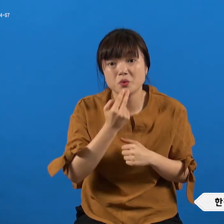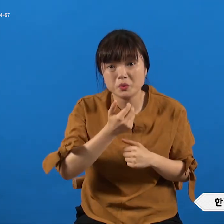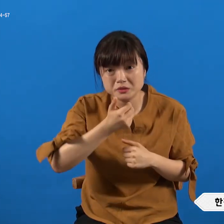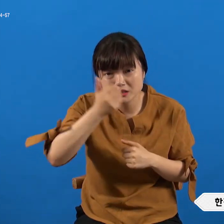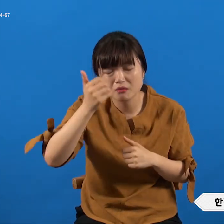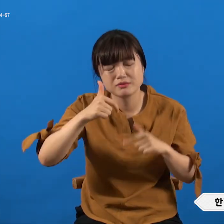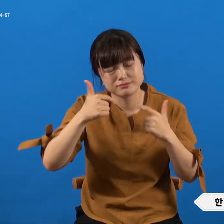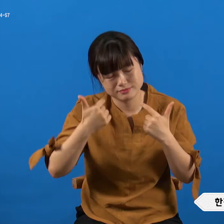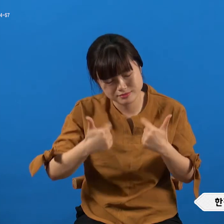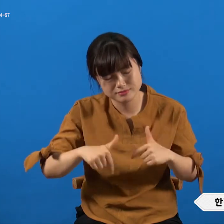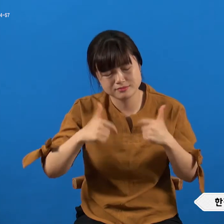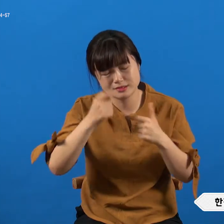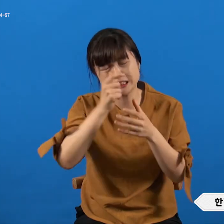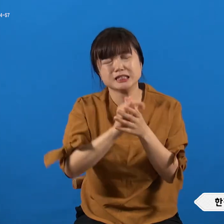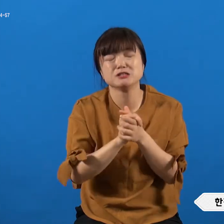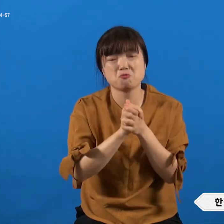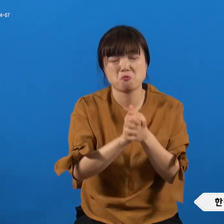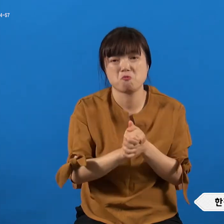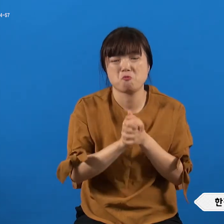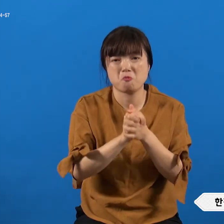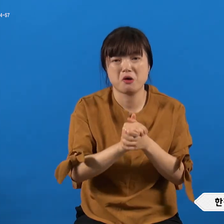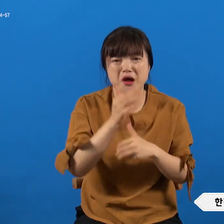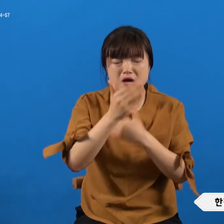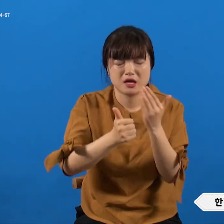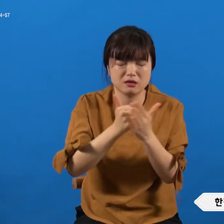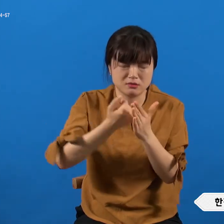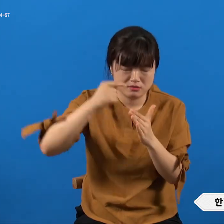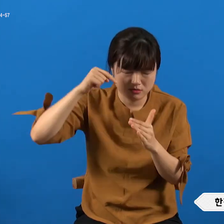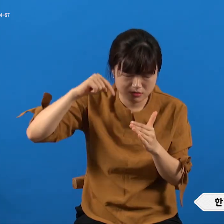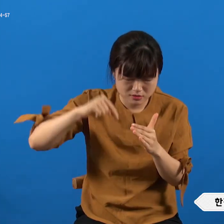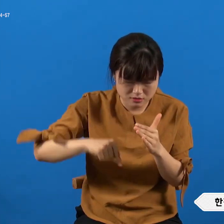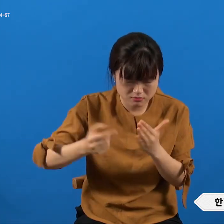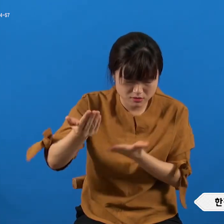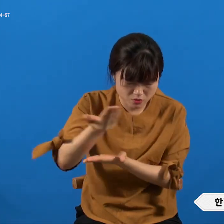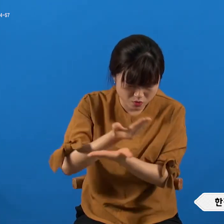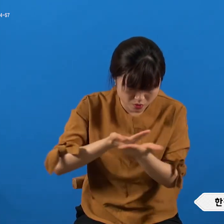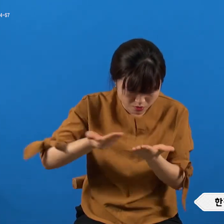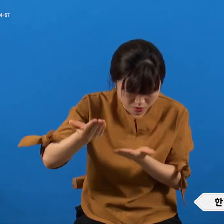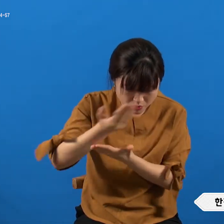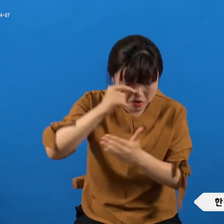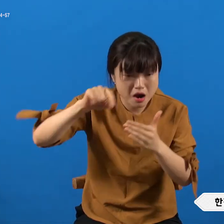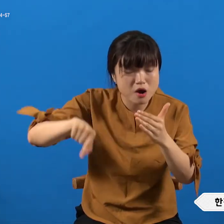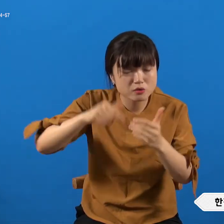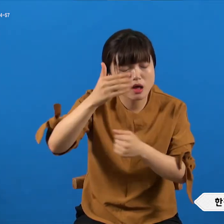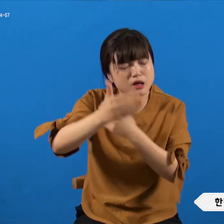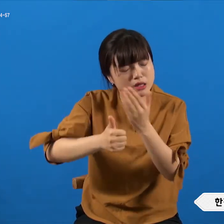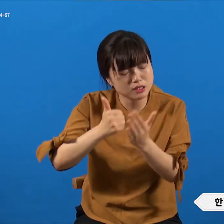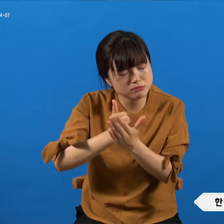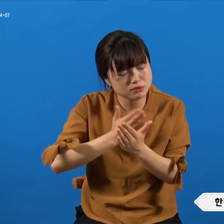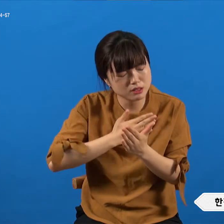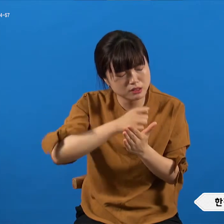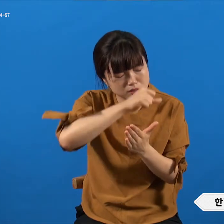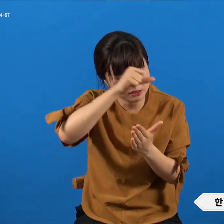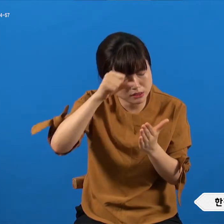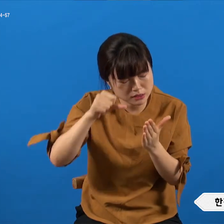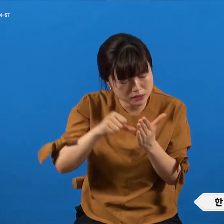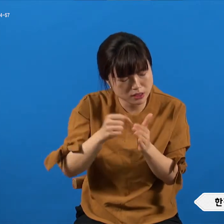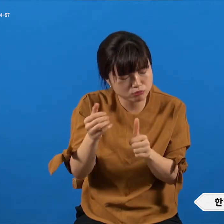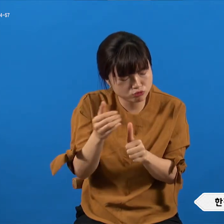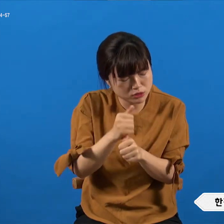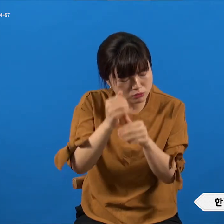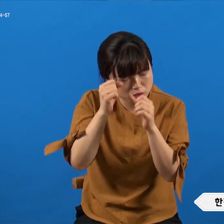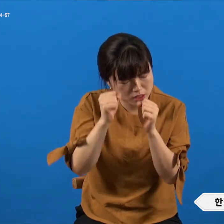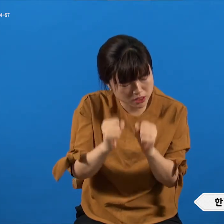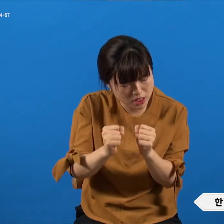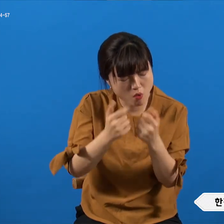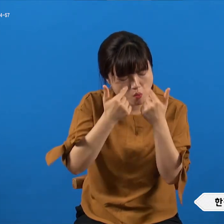요셉은 늘 기도하면서 하나님과 깊이 교통하는 가운데 하나님이 내 인생을 붙들고 계신다는